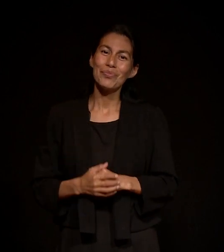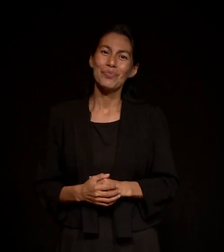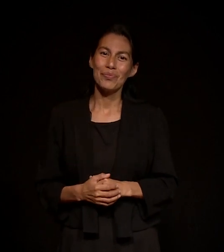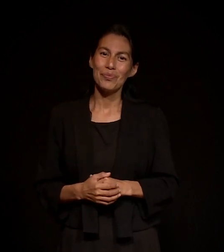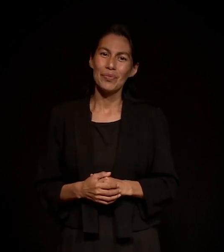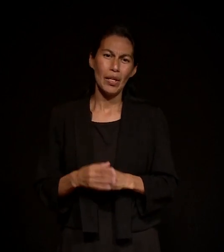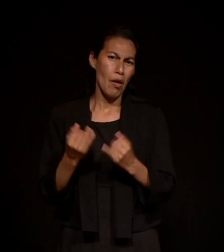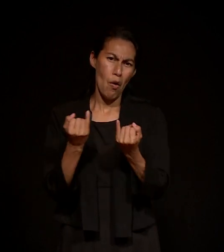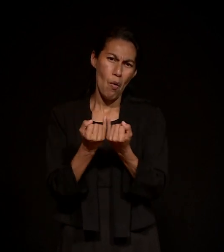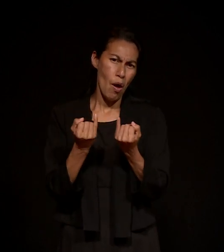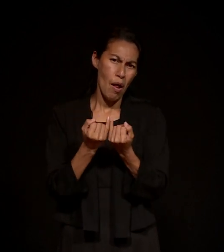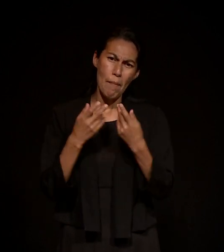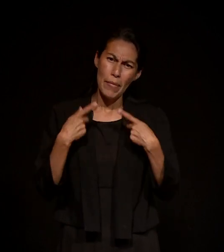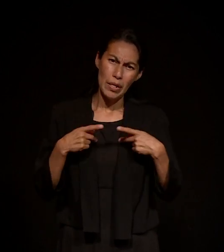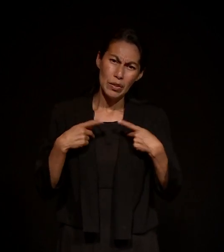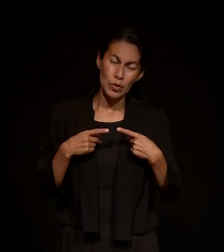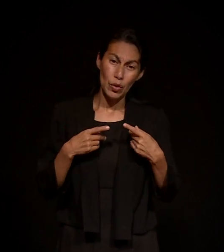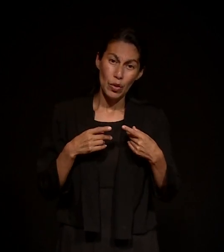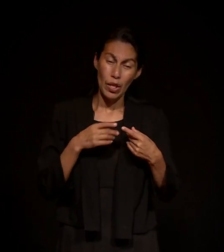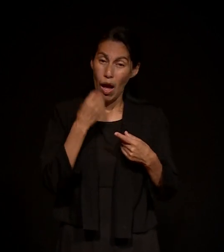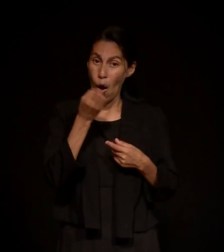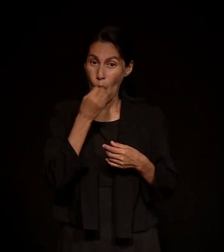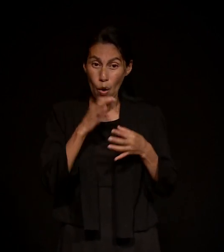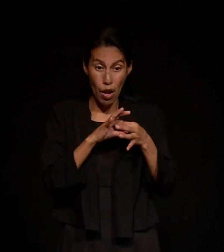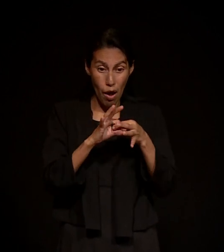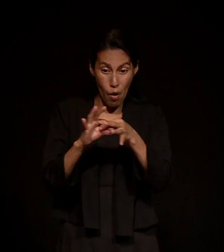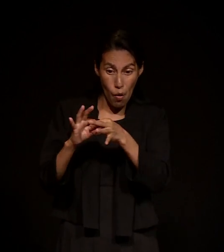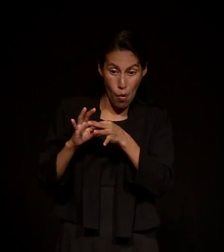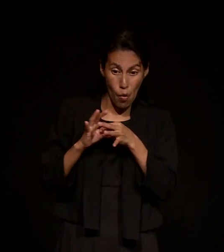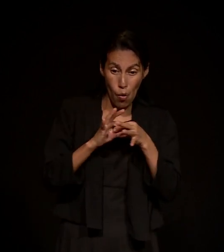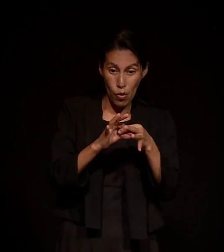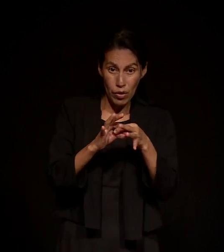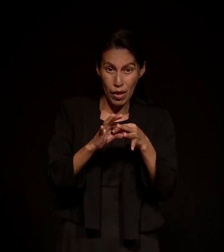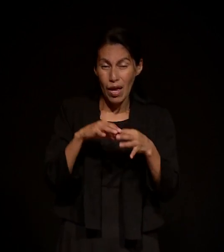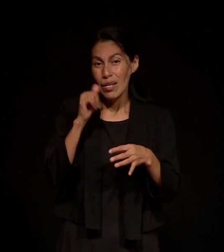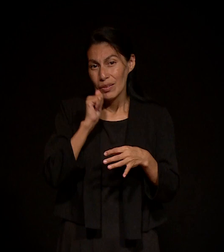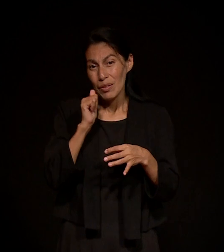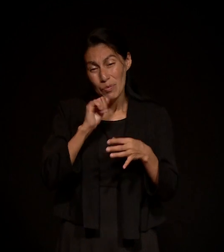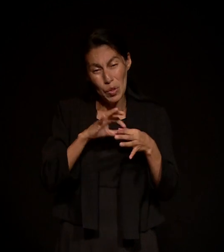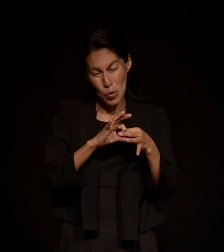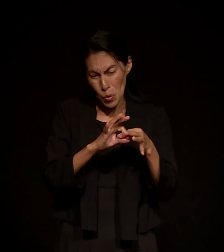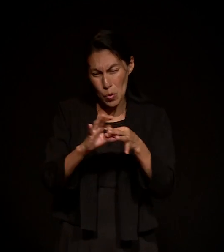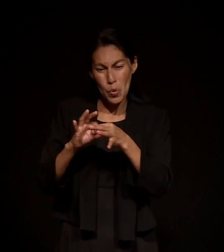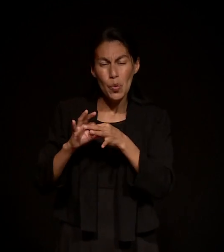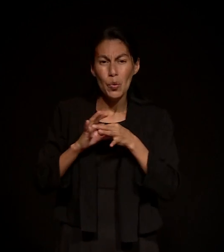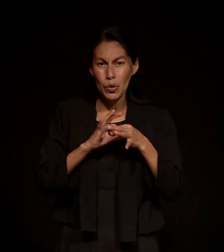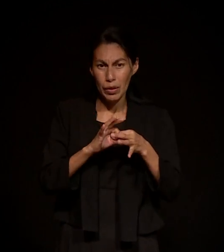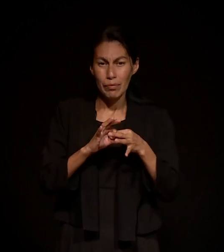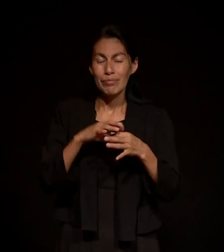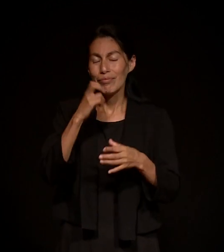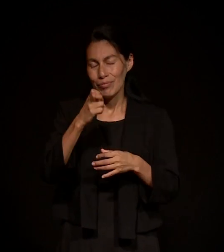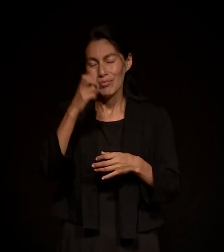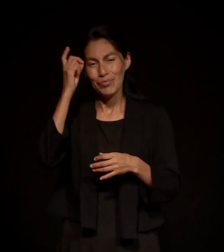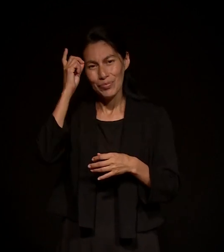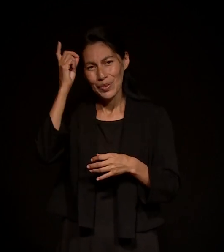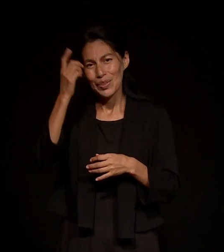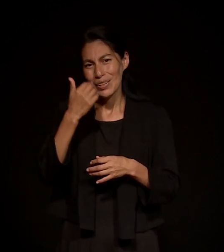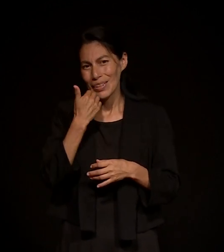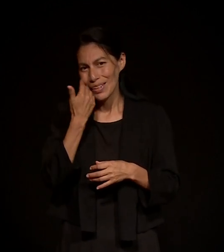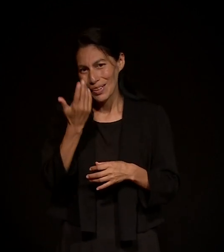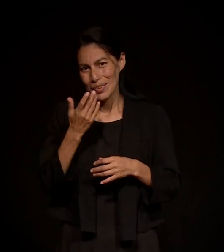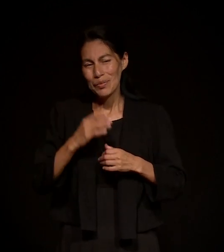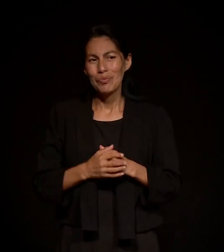junta también se permanece junta. Es exactamente lo que Dios desea. Muy